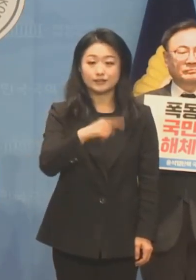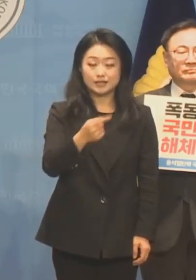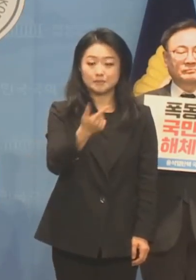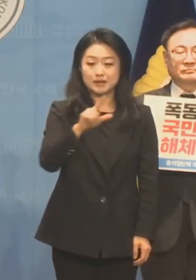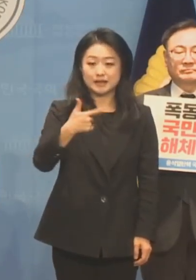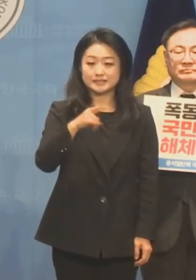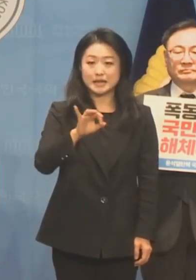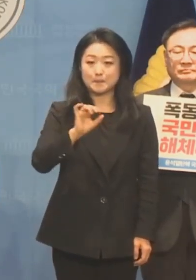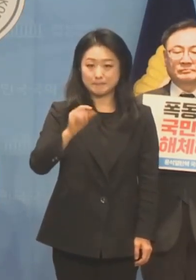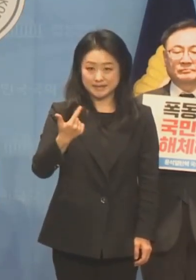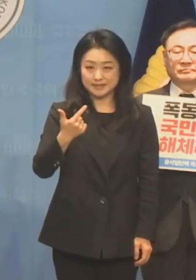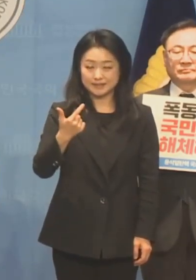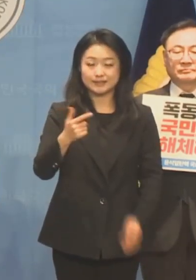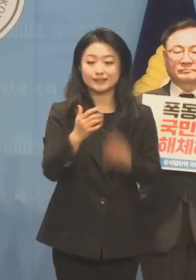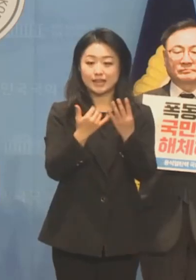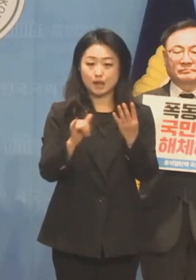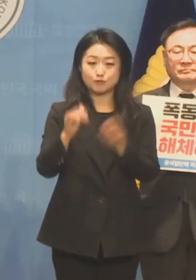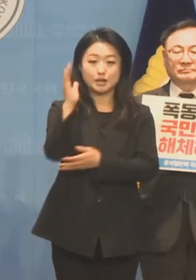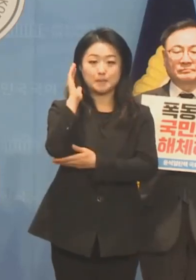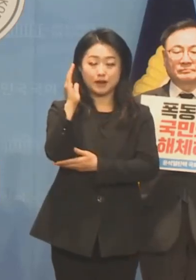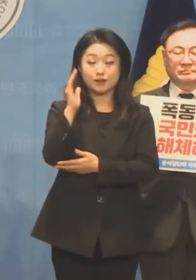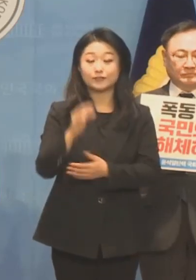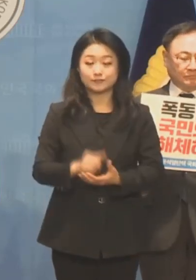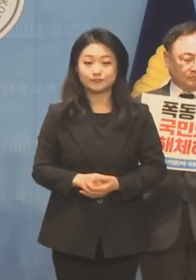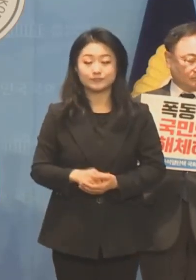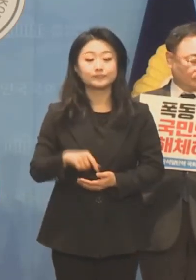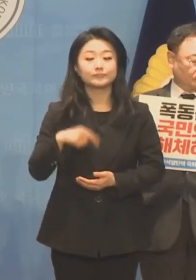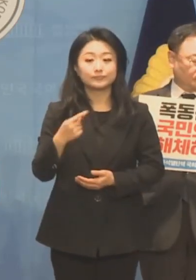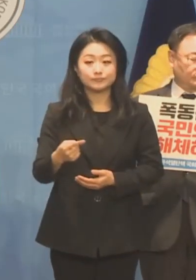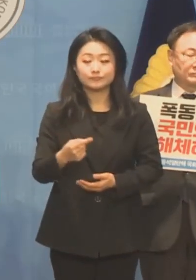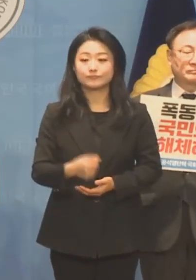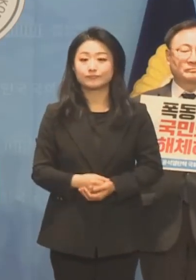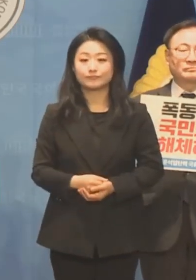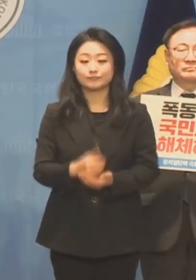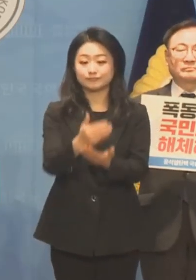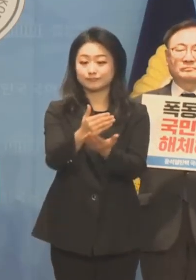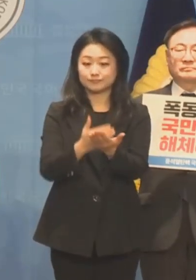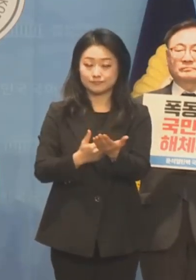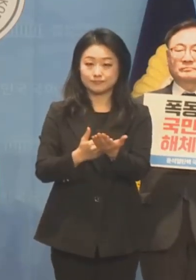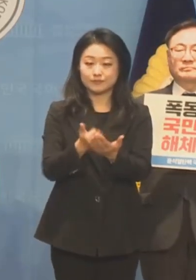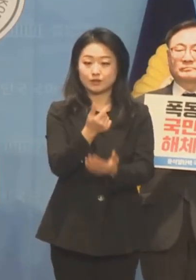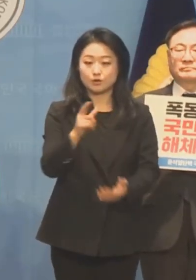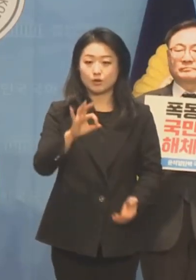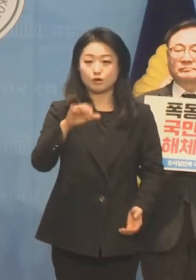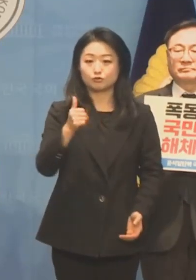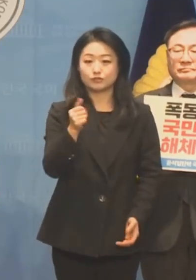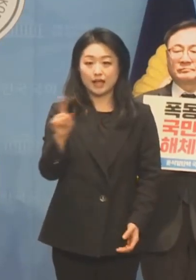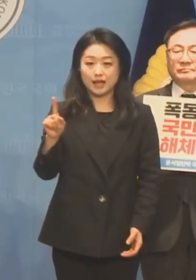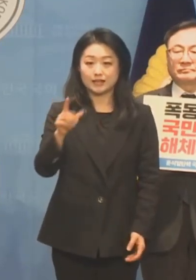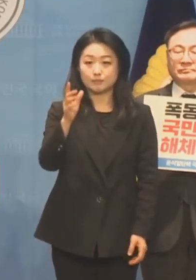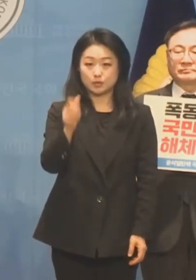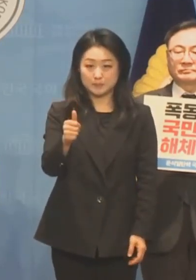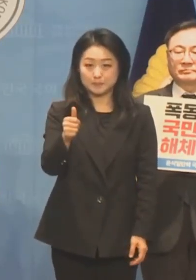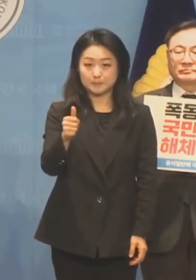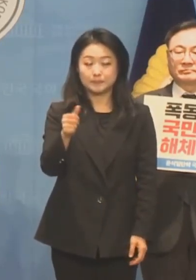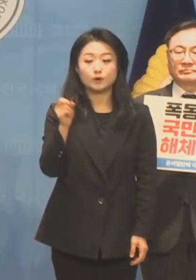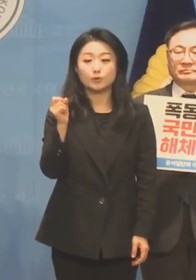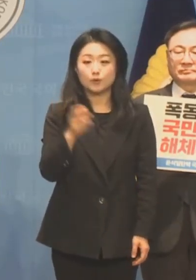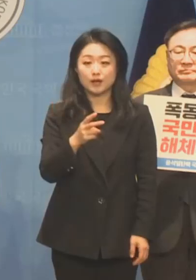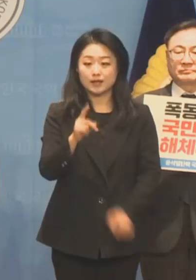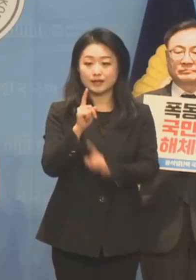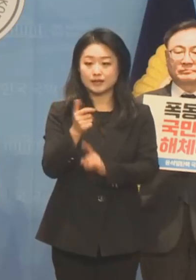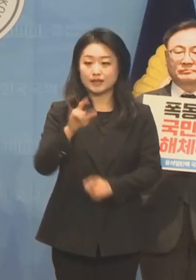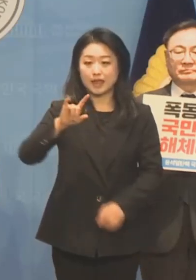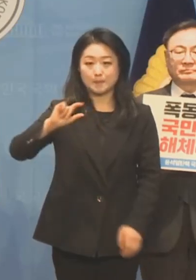한창민 의원님께서 발언을 해주시고, 그리고 이 기자회견문은 저희 황운하 대표님과